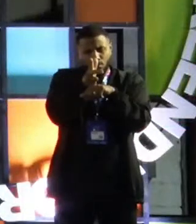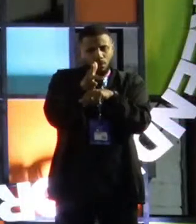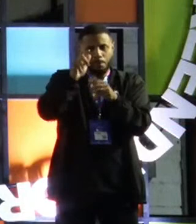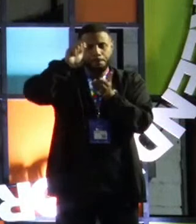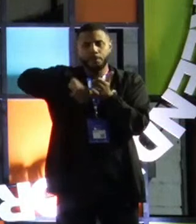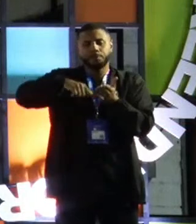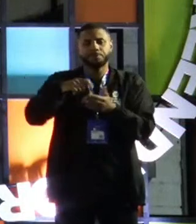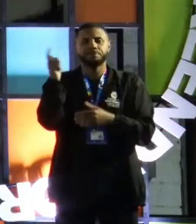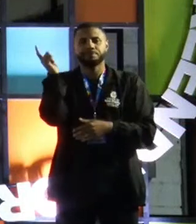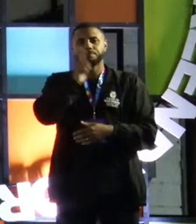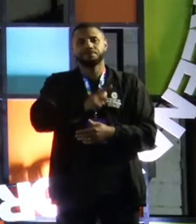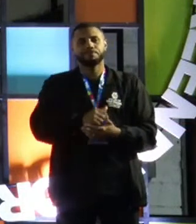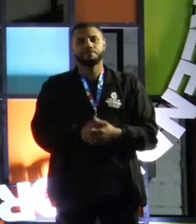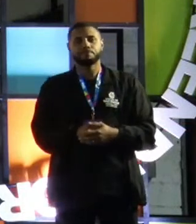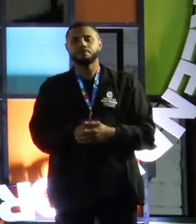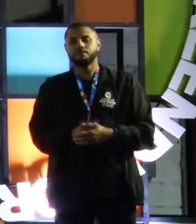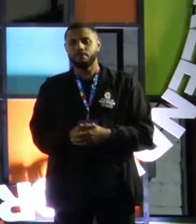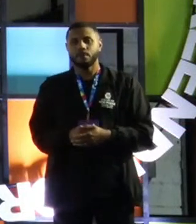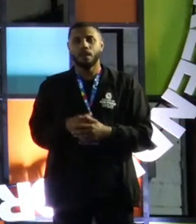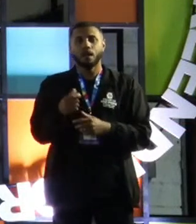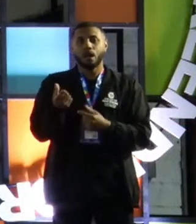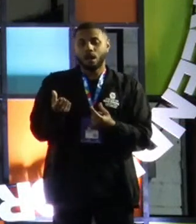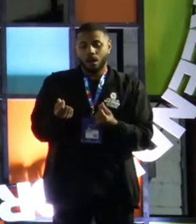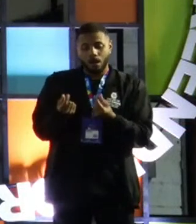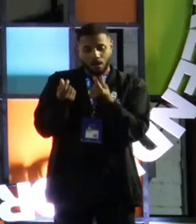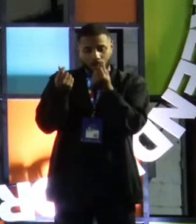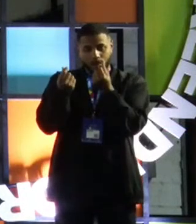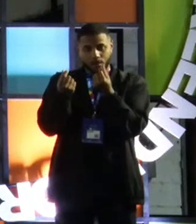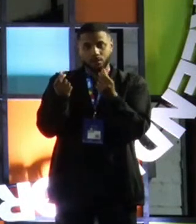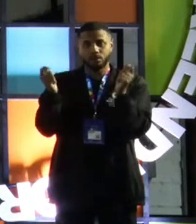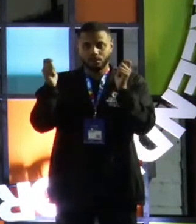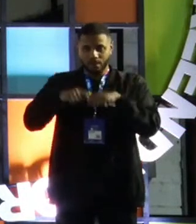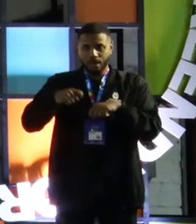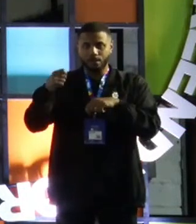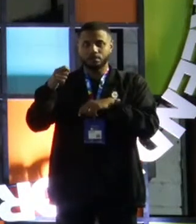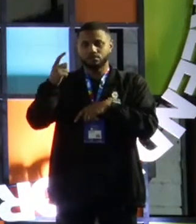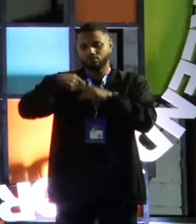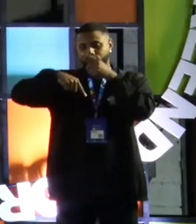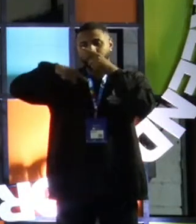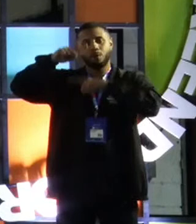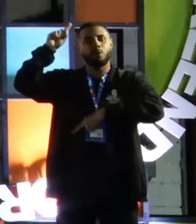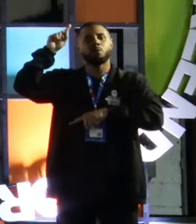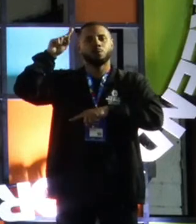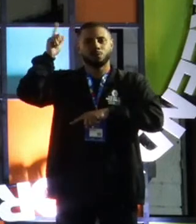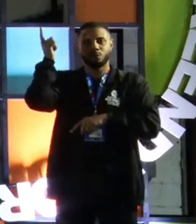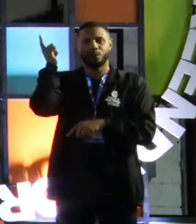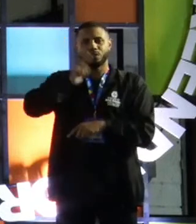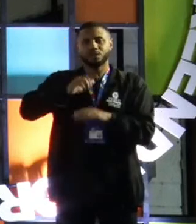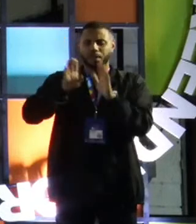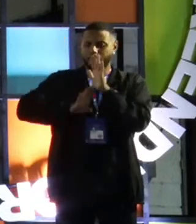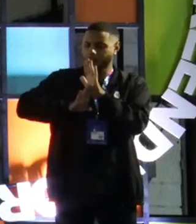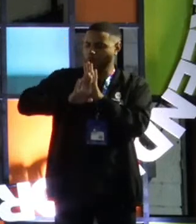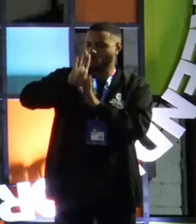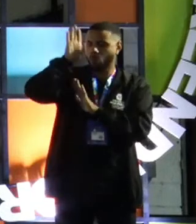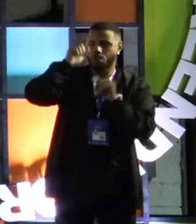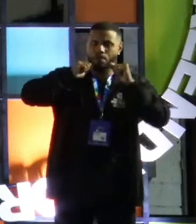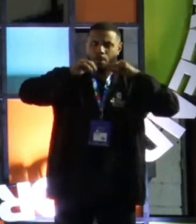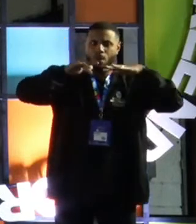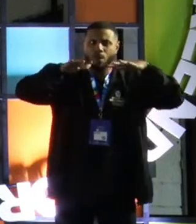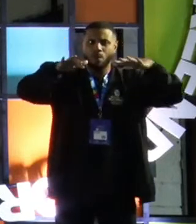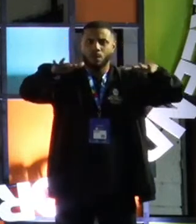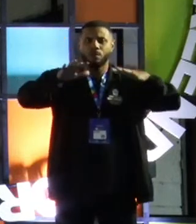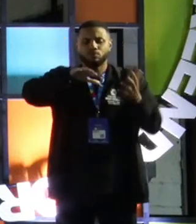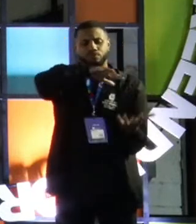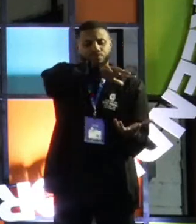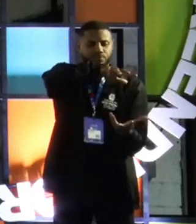contratar. E aí nisso, economia criativa sendo cada vez mais crescendo e expandida a